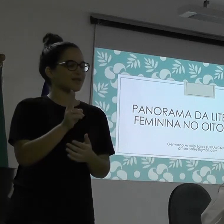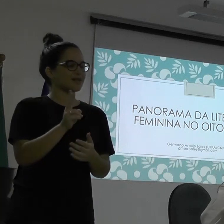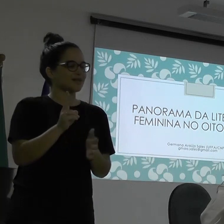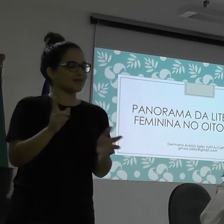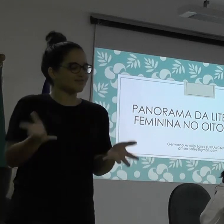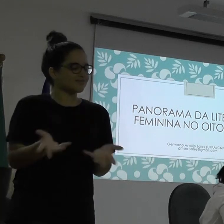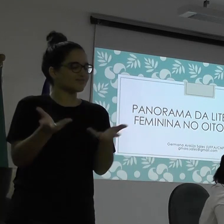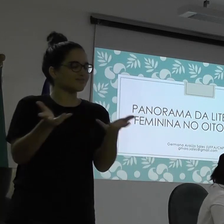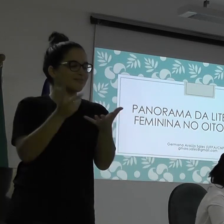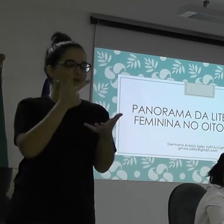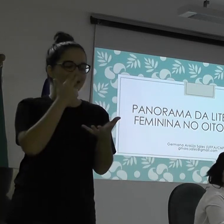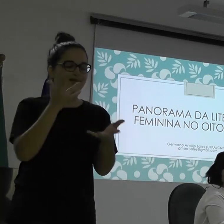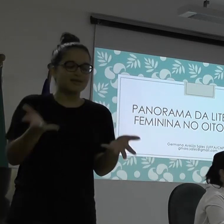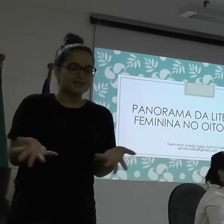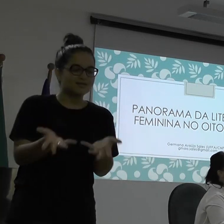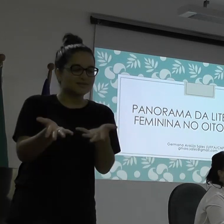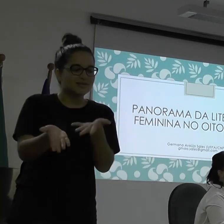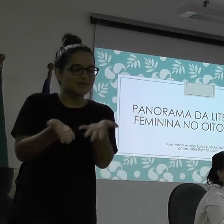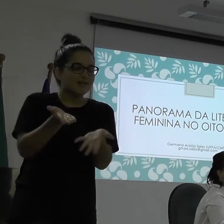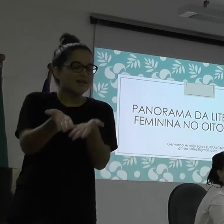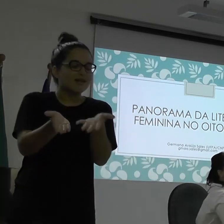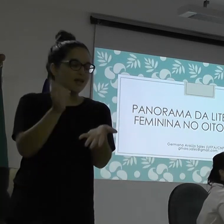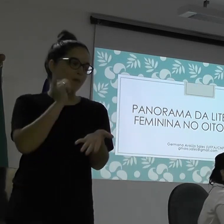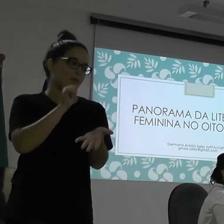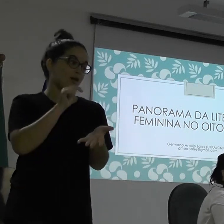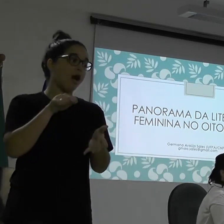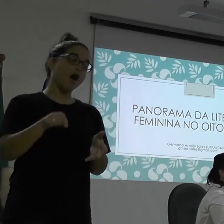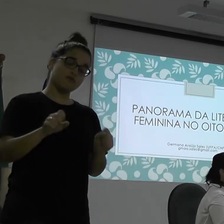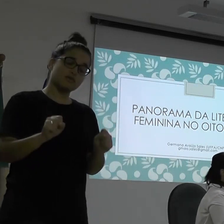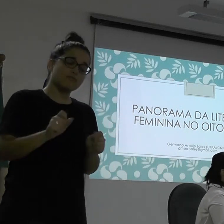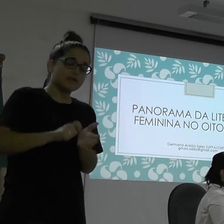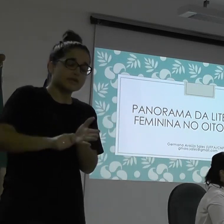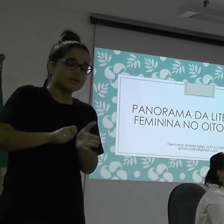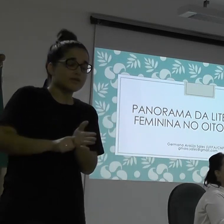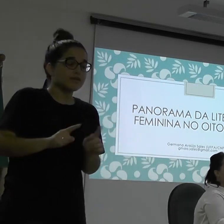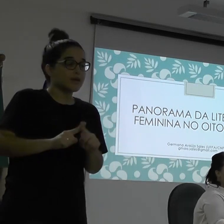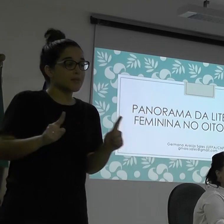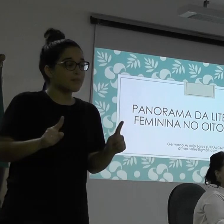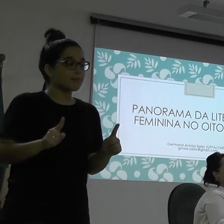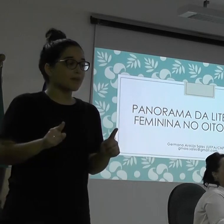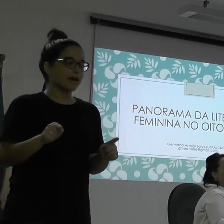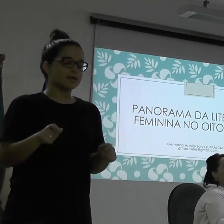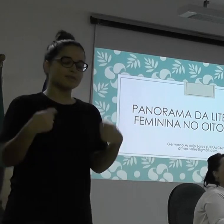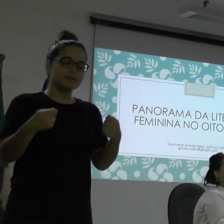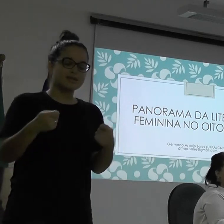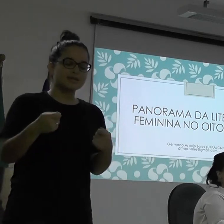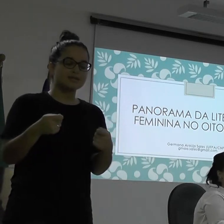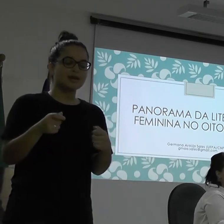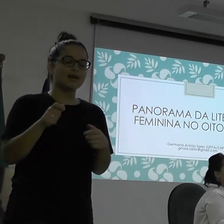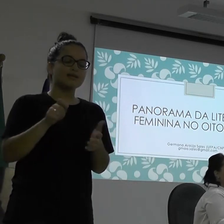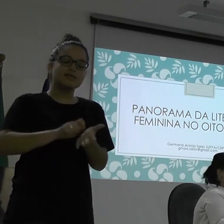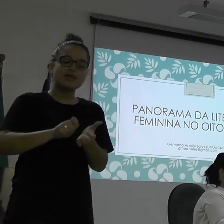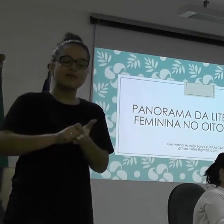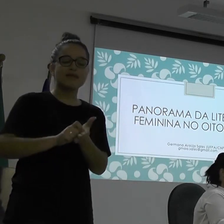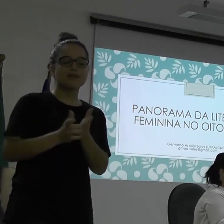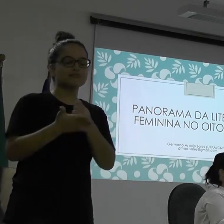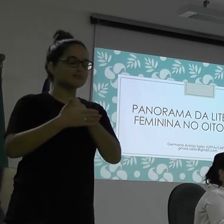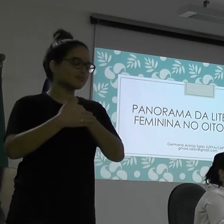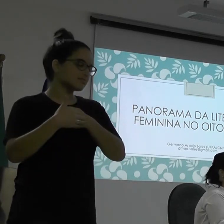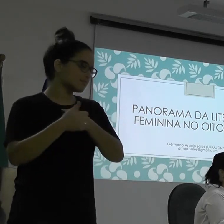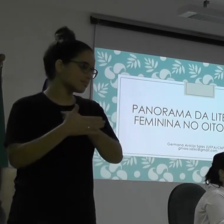parece que vão ser tratadas assim, como se dissesse o seguinte: vocês podem escrever, mas podem escrever assim,